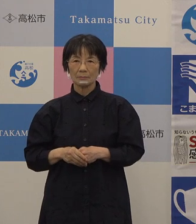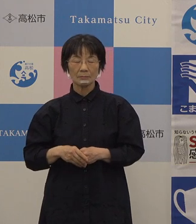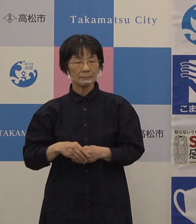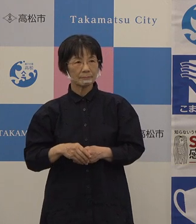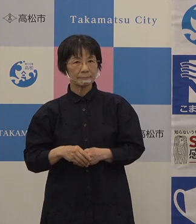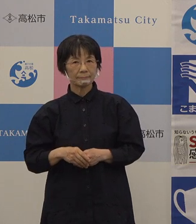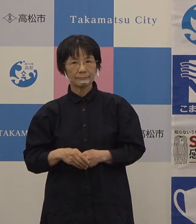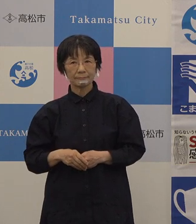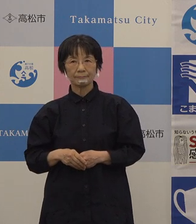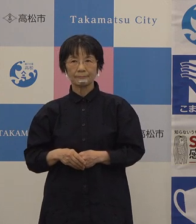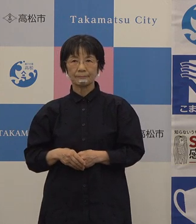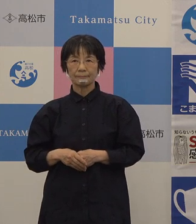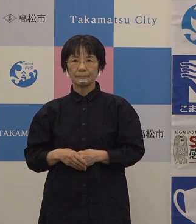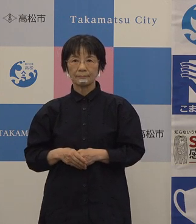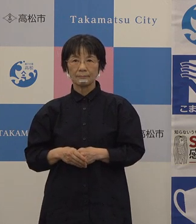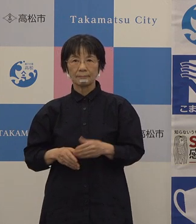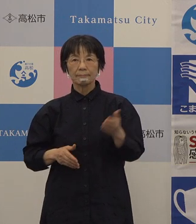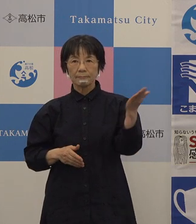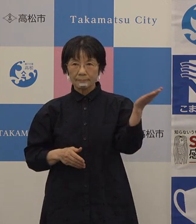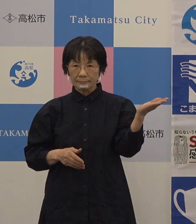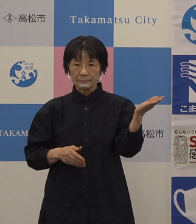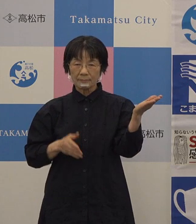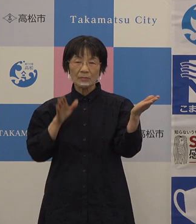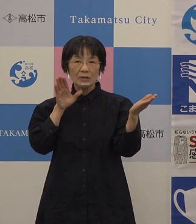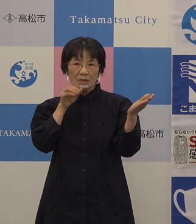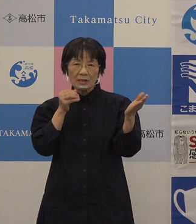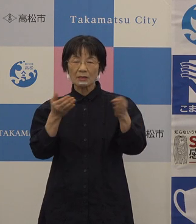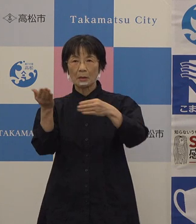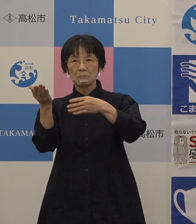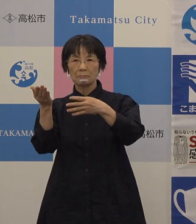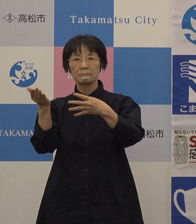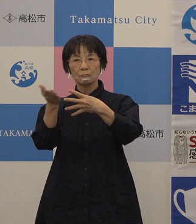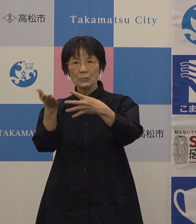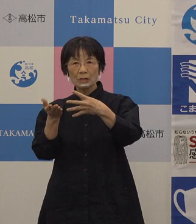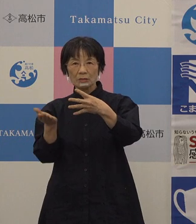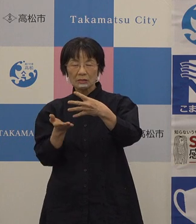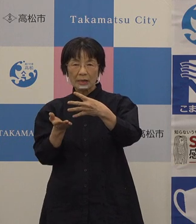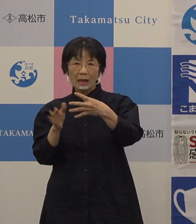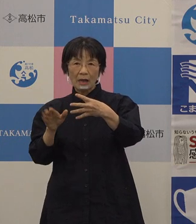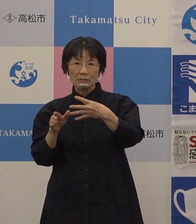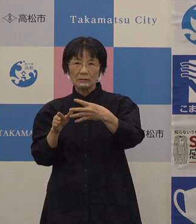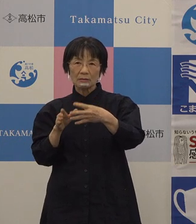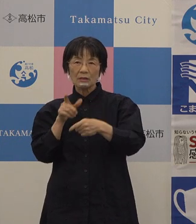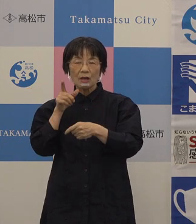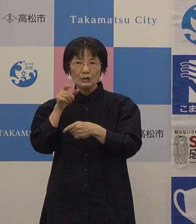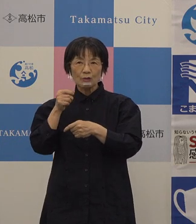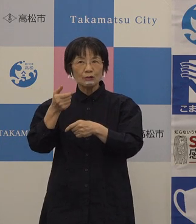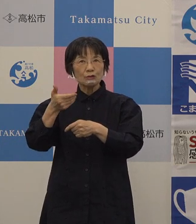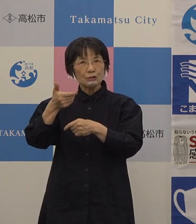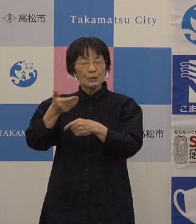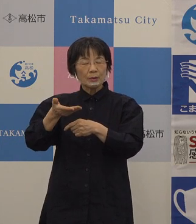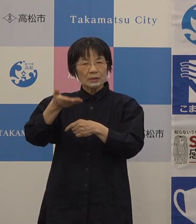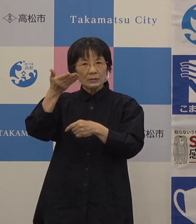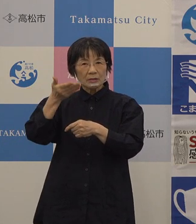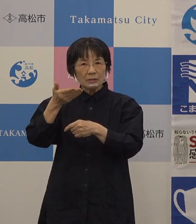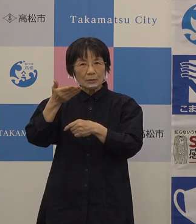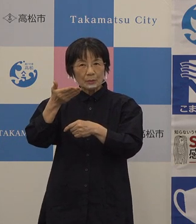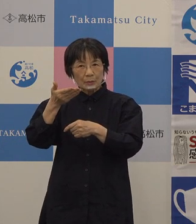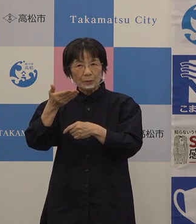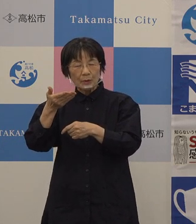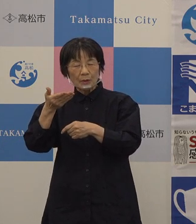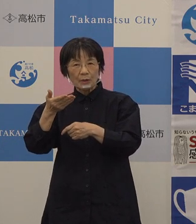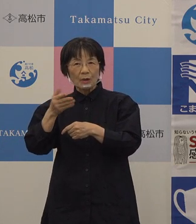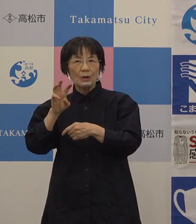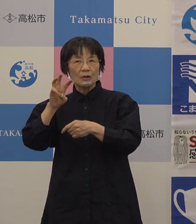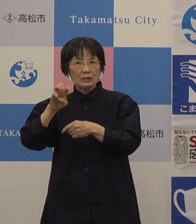これ見ていただき分かりますように年代別で大きく差が出ております。65歳以上は 85% になっておりますけれども